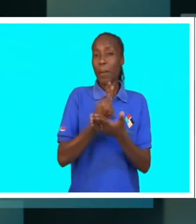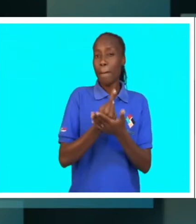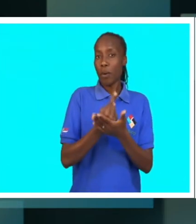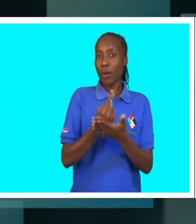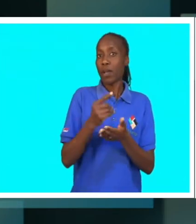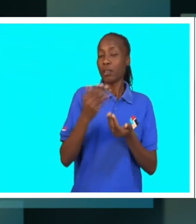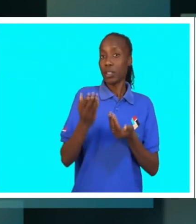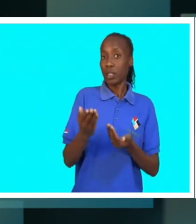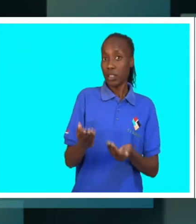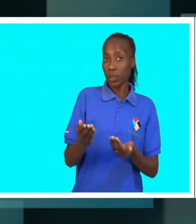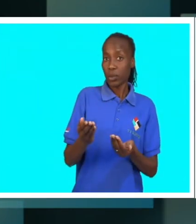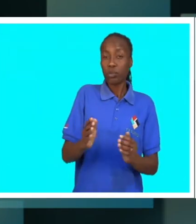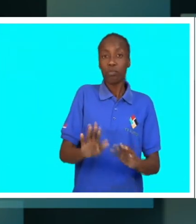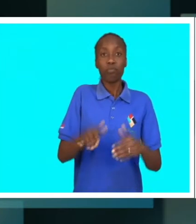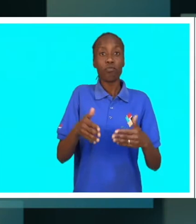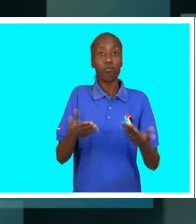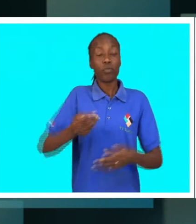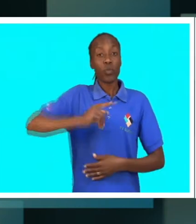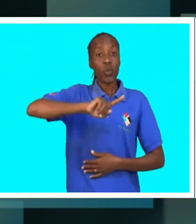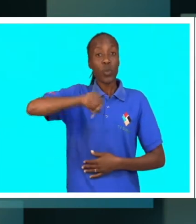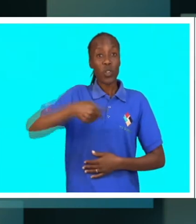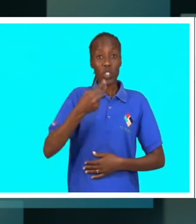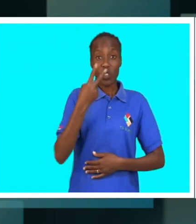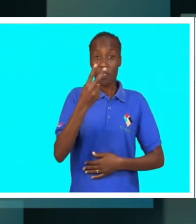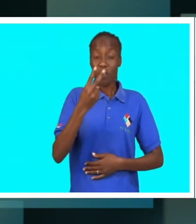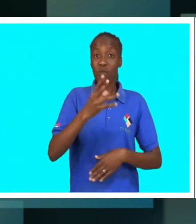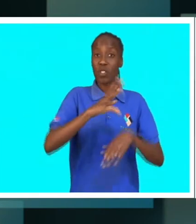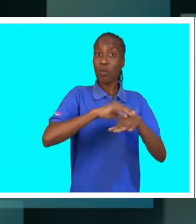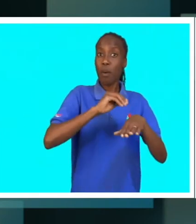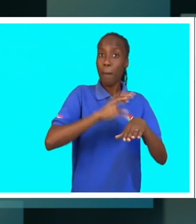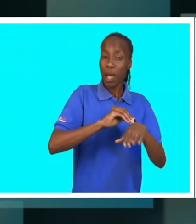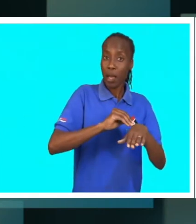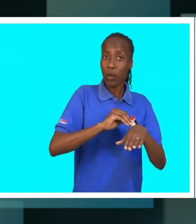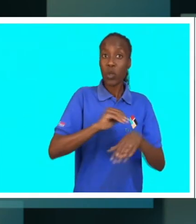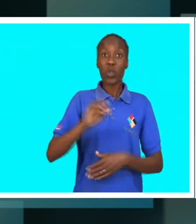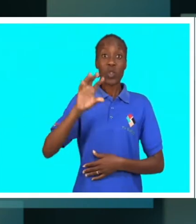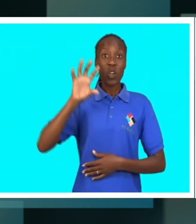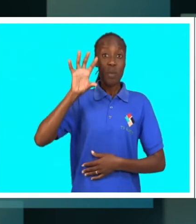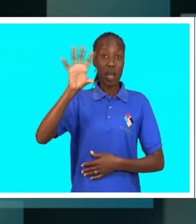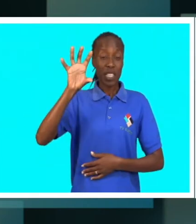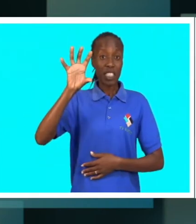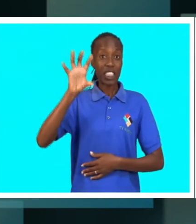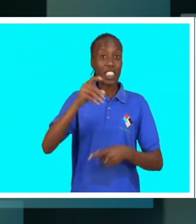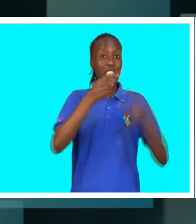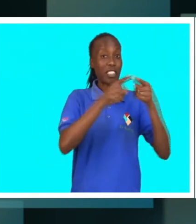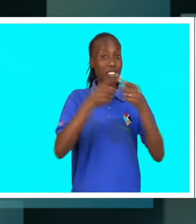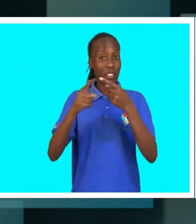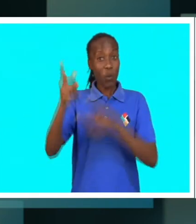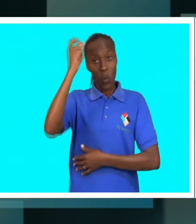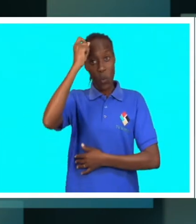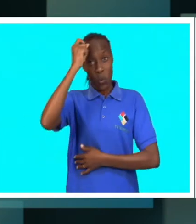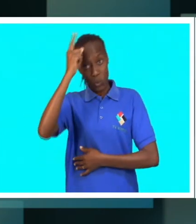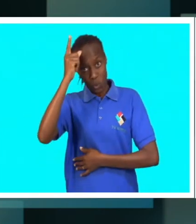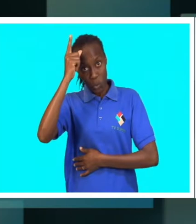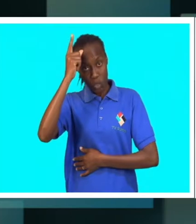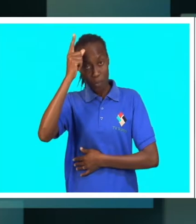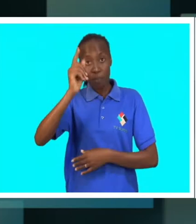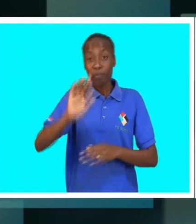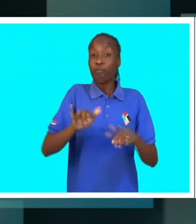Isto é que é importante. Nós não distinguimos a cor, a nacionalidade, questões